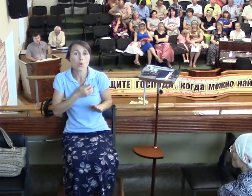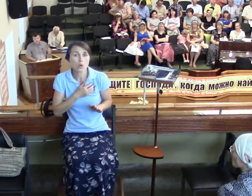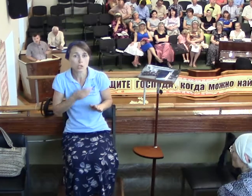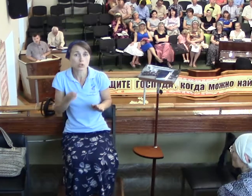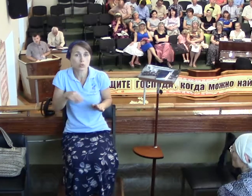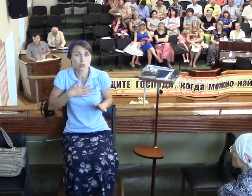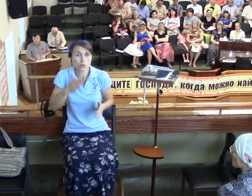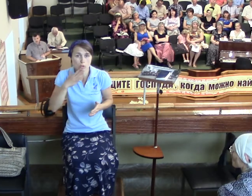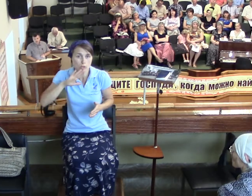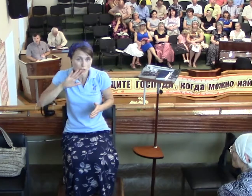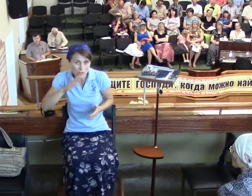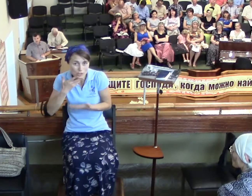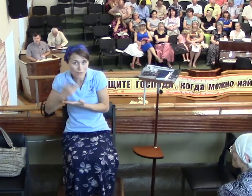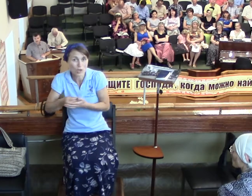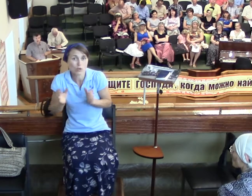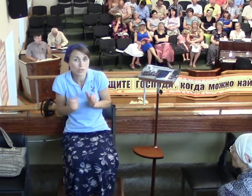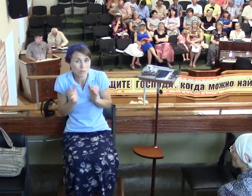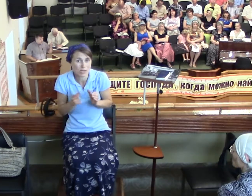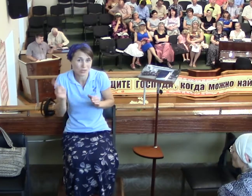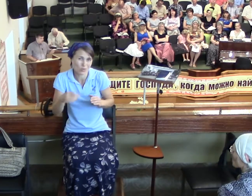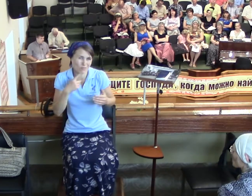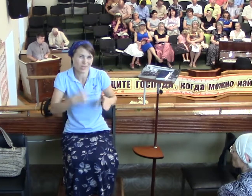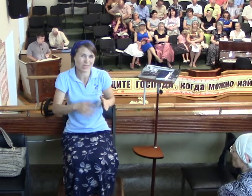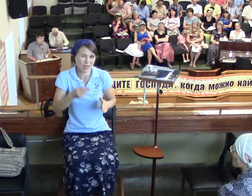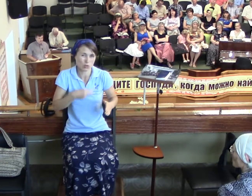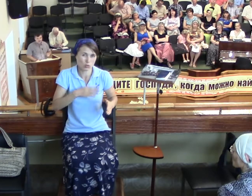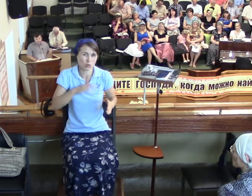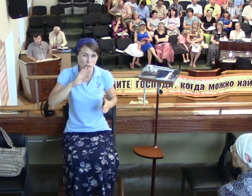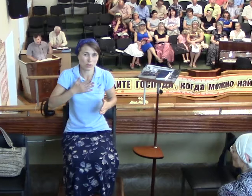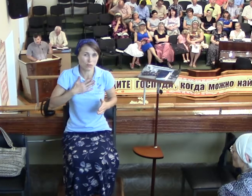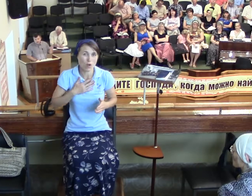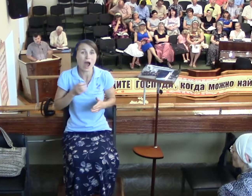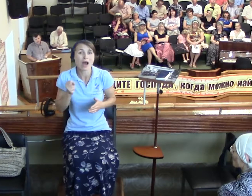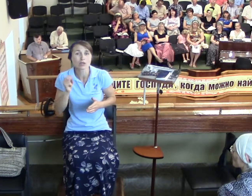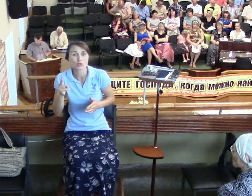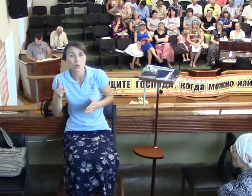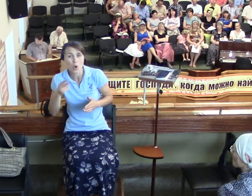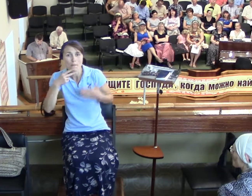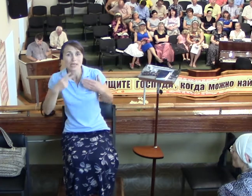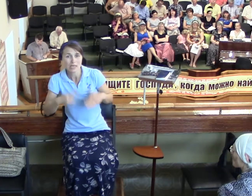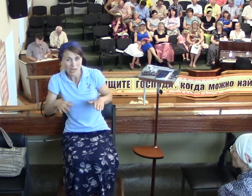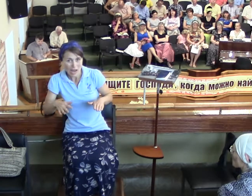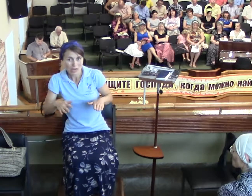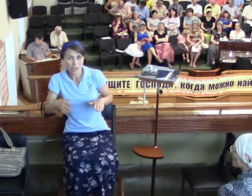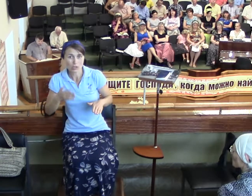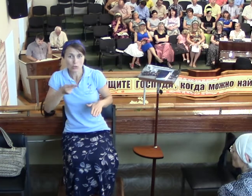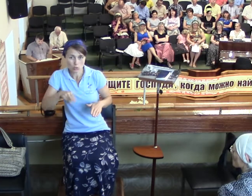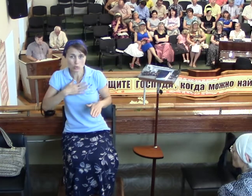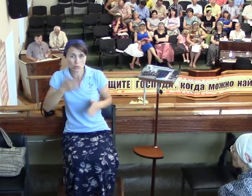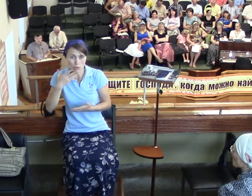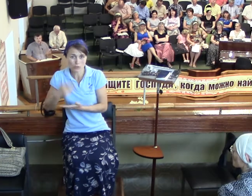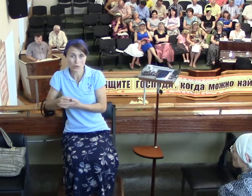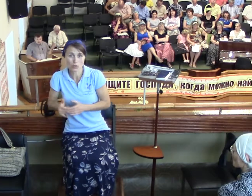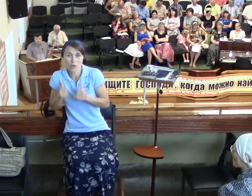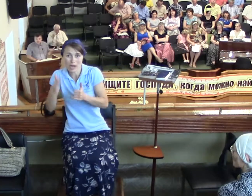тот сбережет ее». Слово Божие направляет, что наша жизнь, она должна быть направлена вот на служение Богу, на